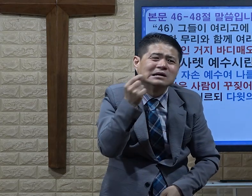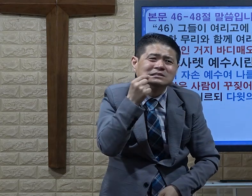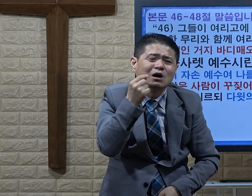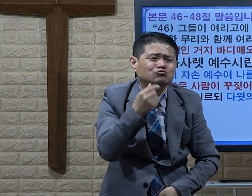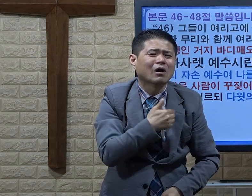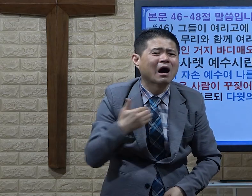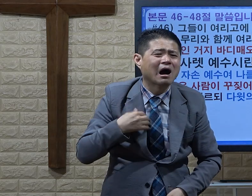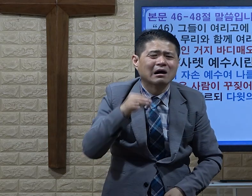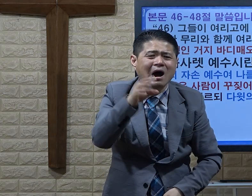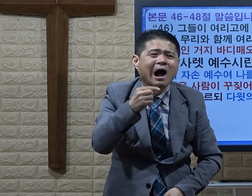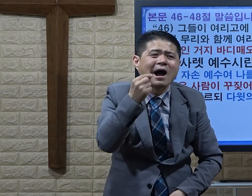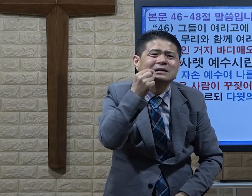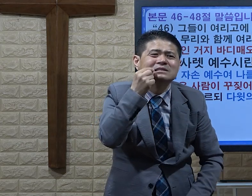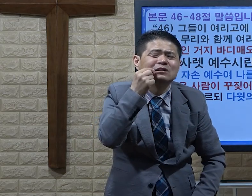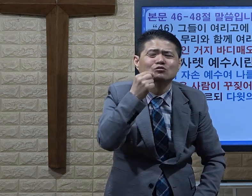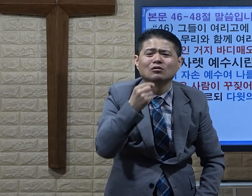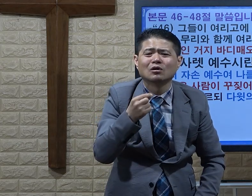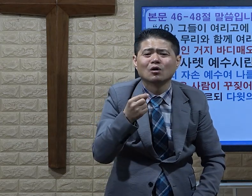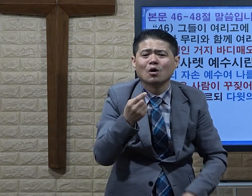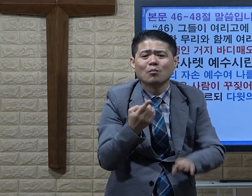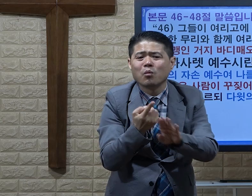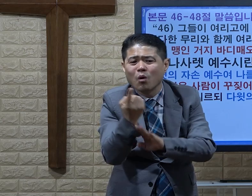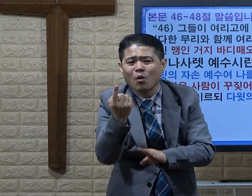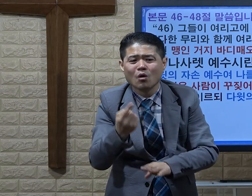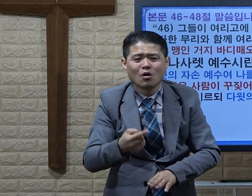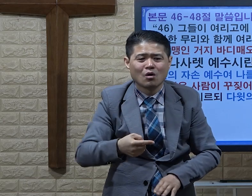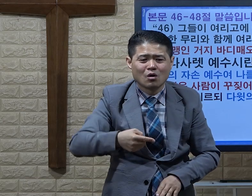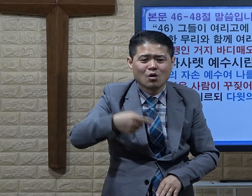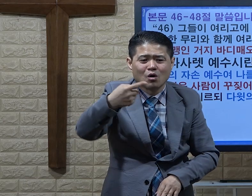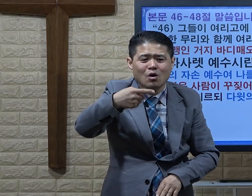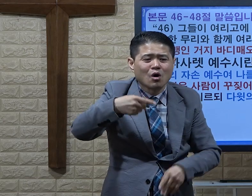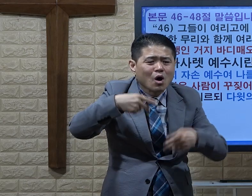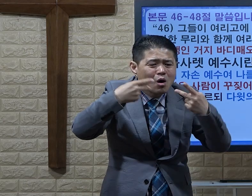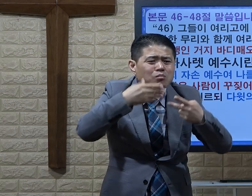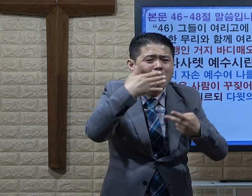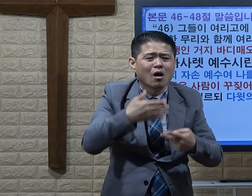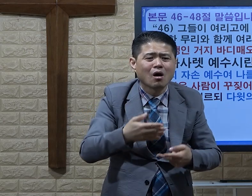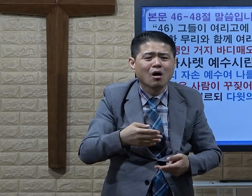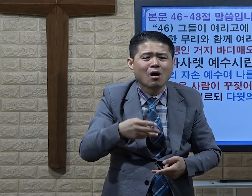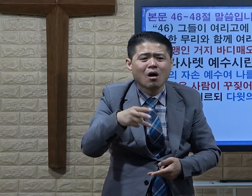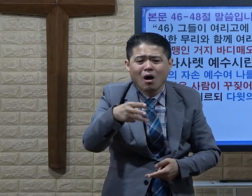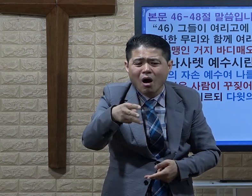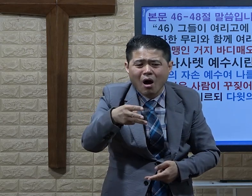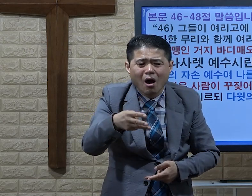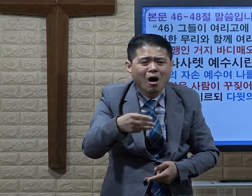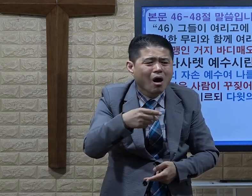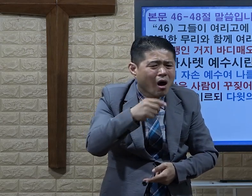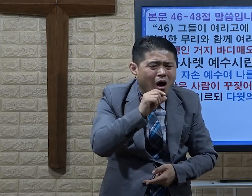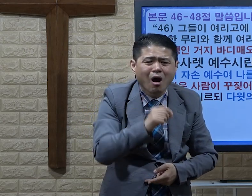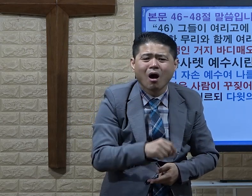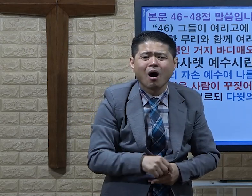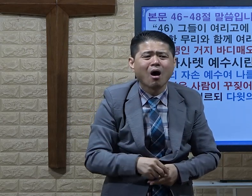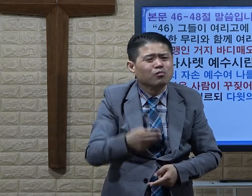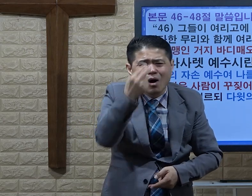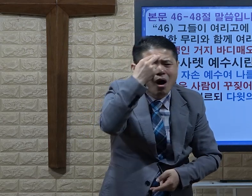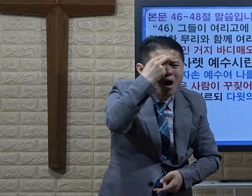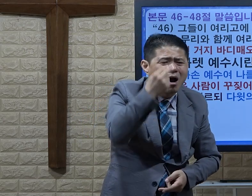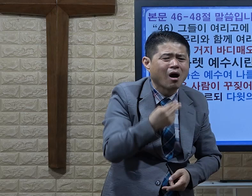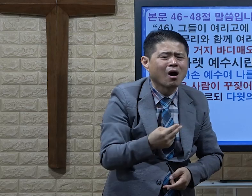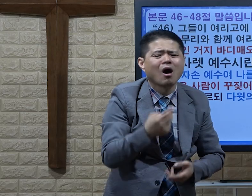없는데요. 정말 입에 풀칠할 만큼 더 좋은 음식을 먹어도 되는데 그들이 가난했기